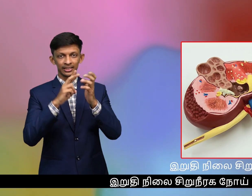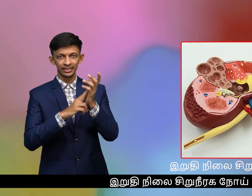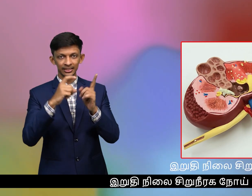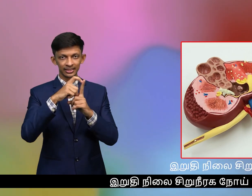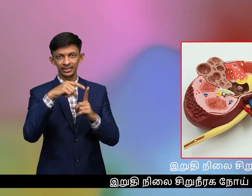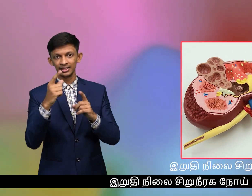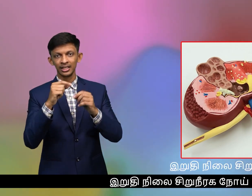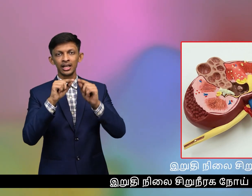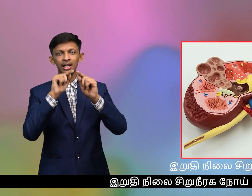இறுதிநிலை சிறுநீரக நோய்,